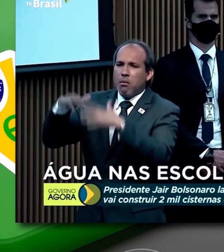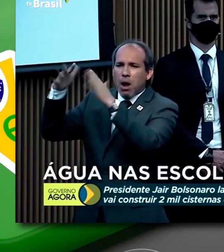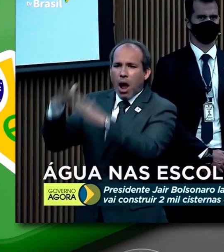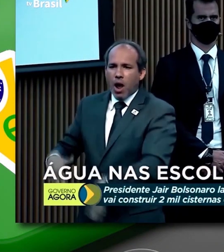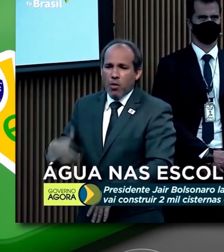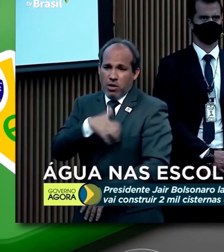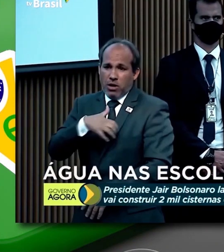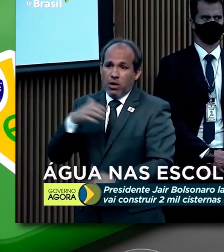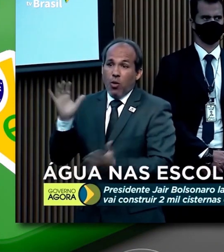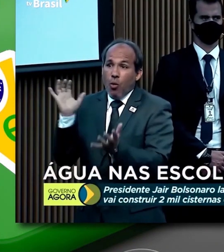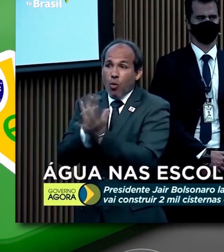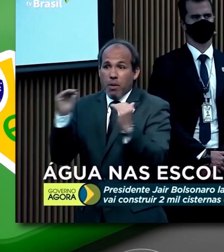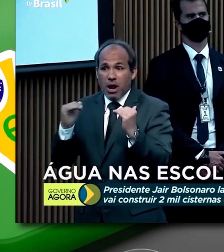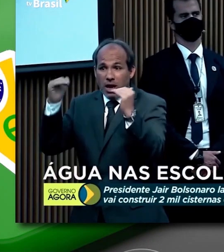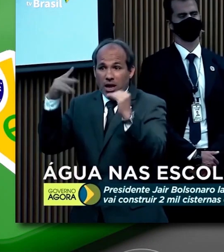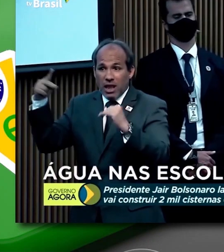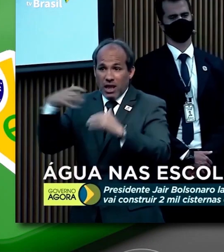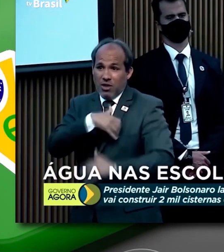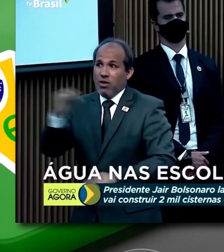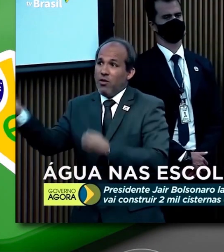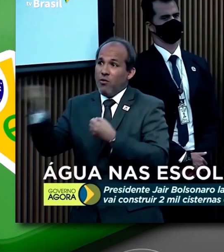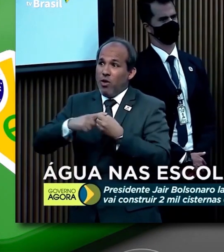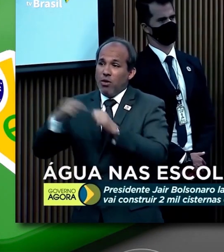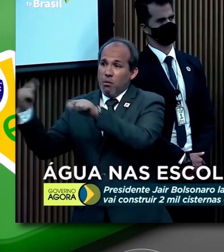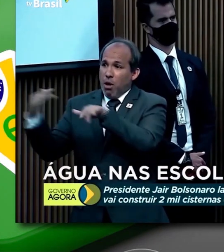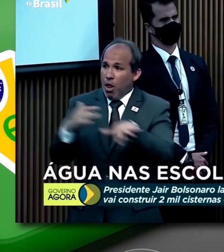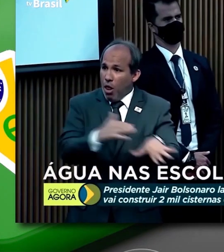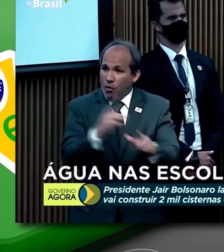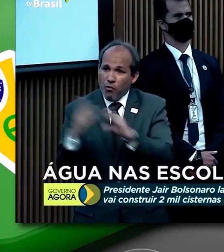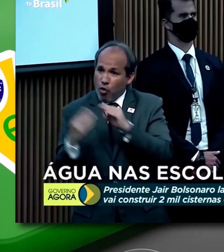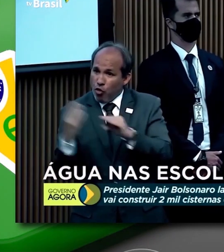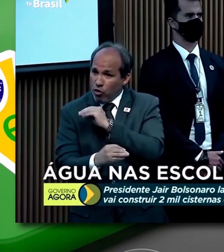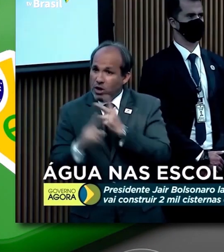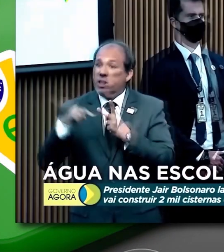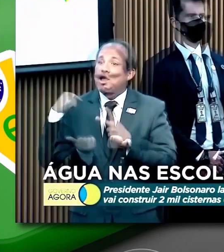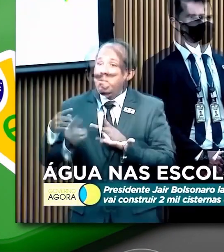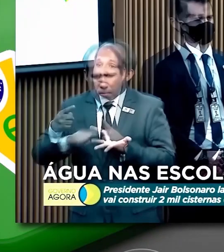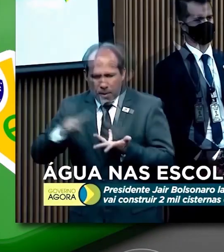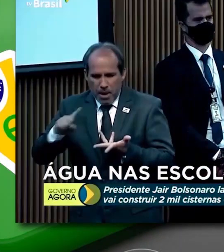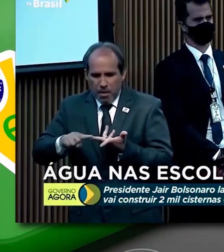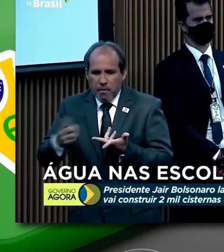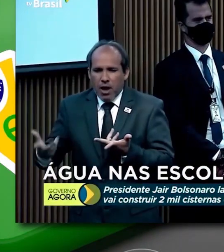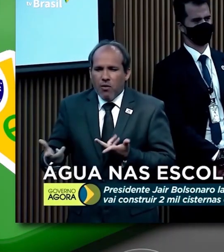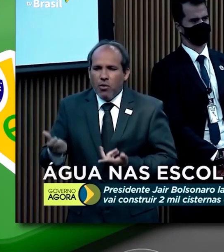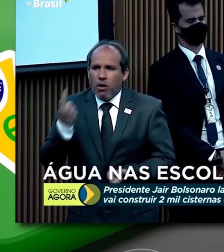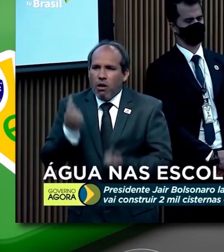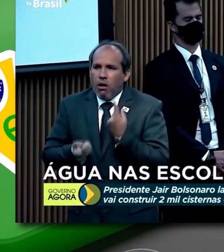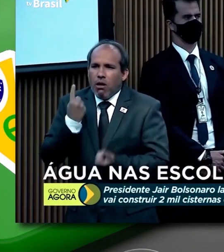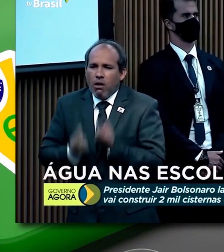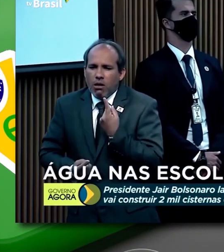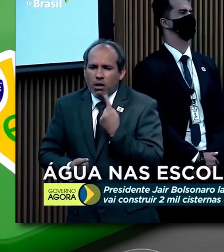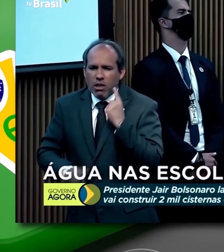país e daqui a pouco sai classe média para os pobres Como estão saindo a Venezuela a